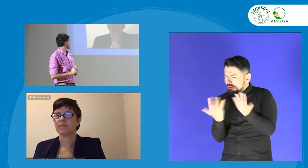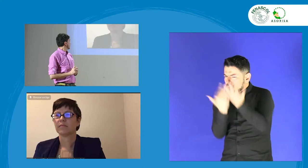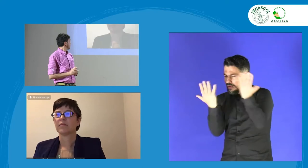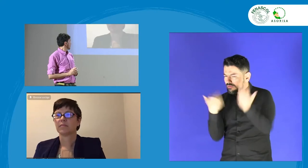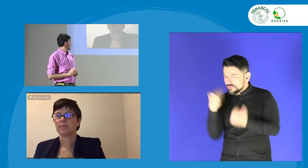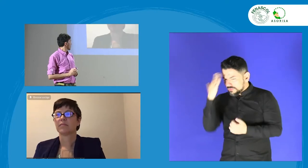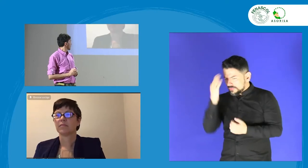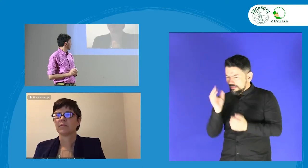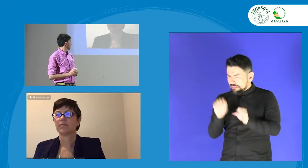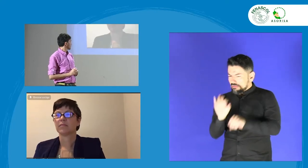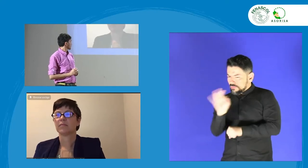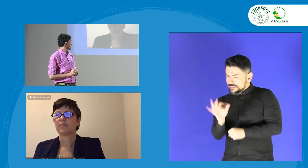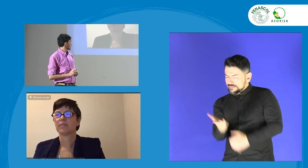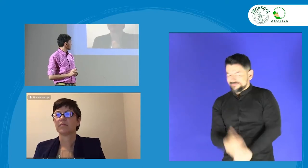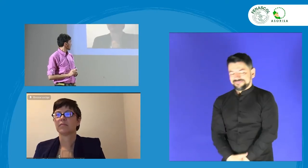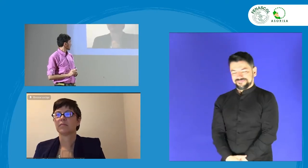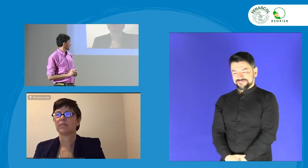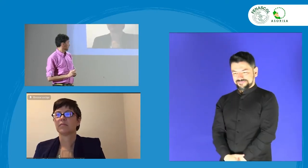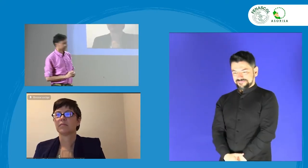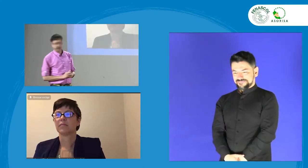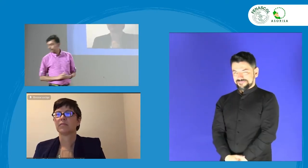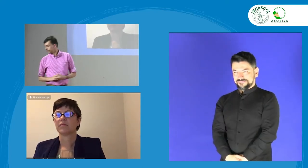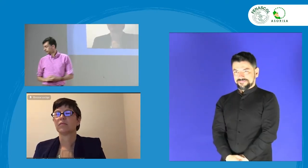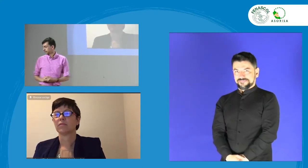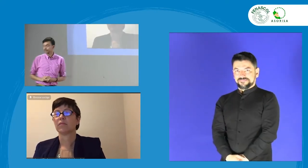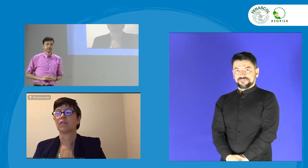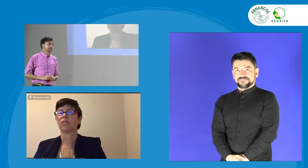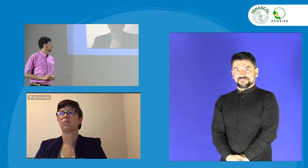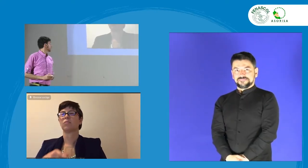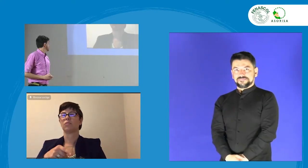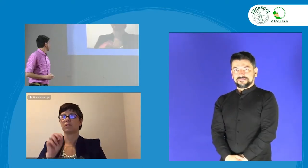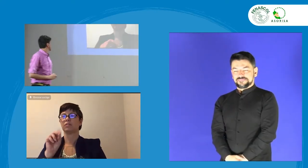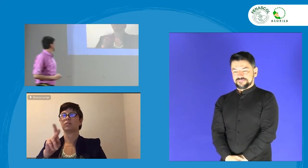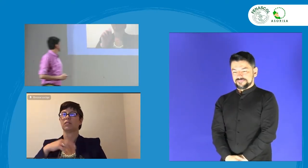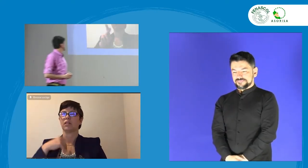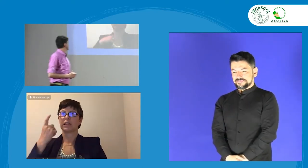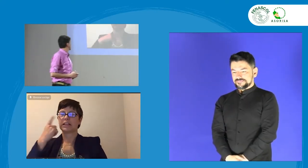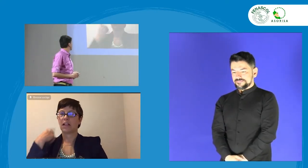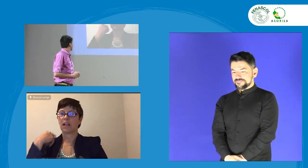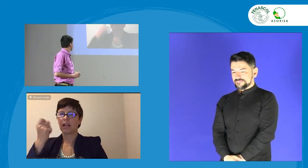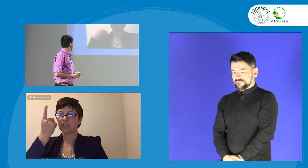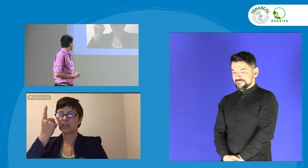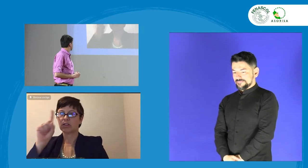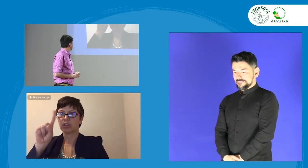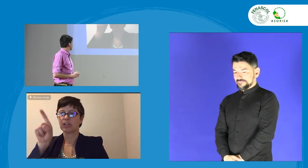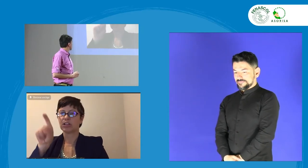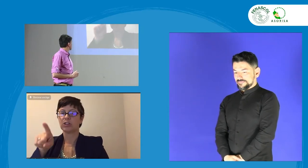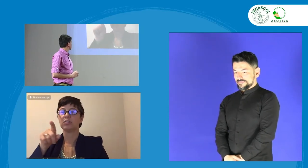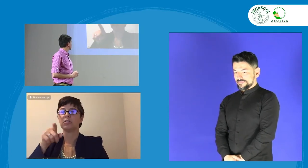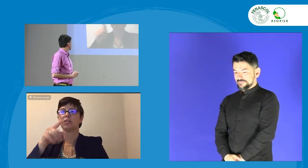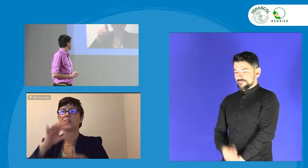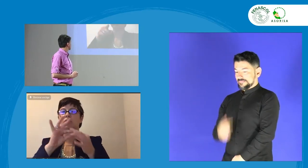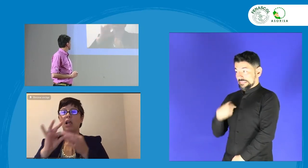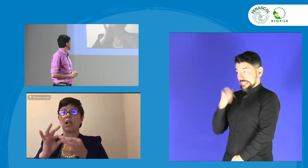algunos déficits adicionales. Entonces la pregunta es, ¿qué está sucediendo allí?